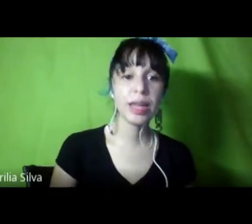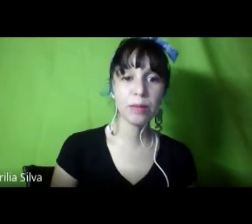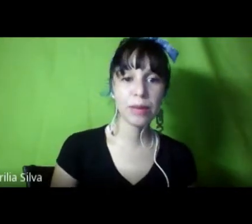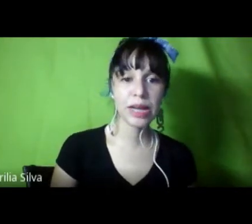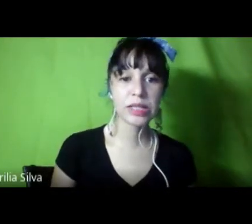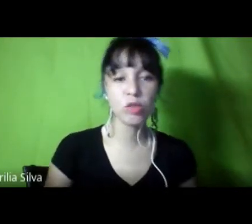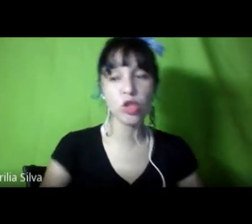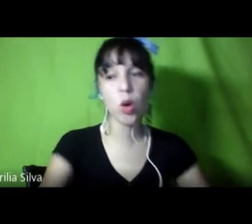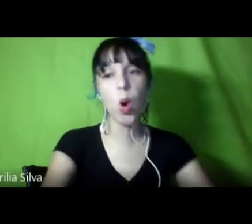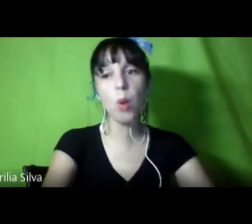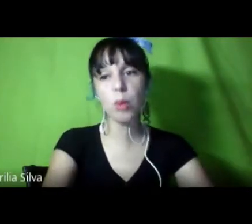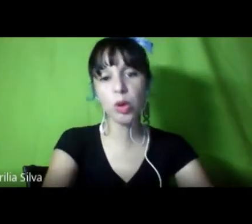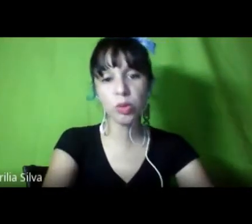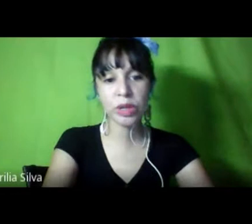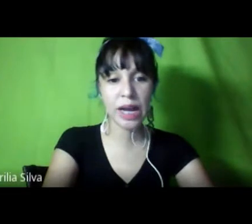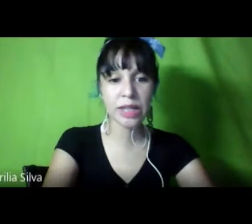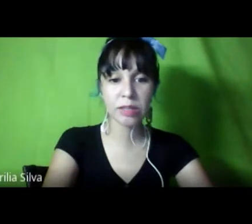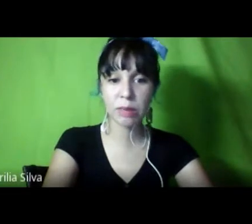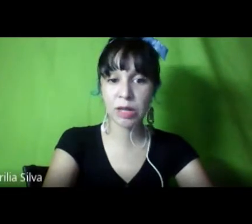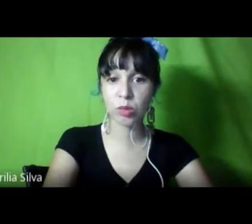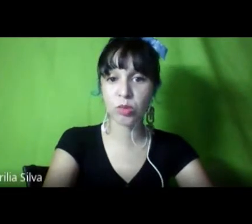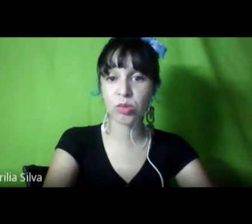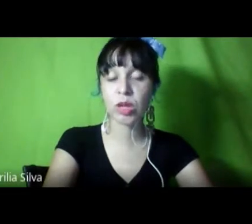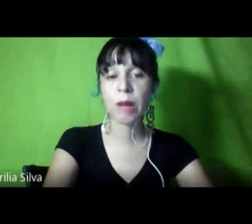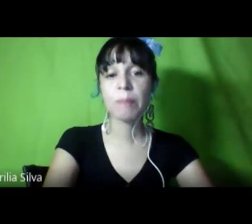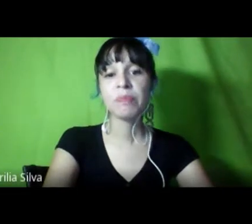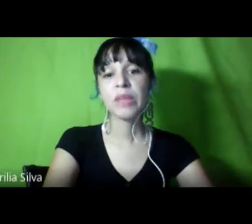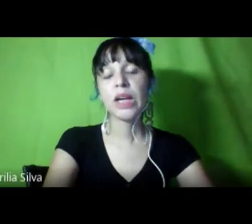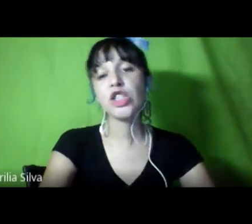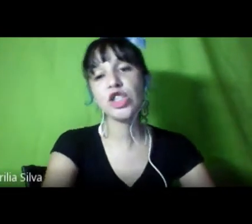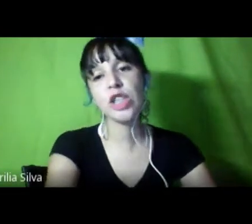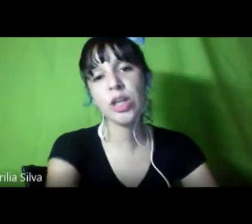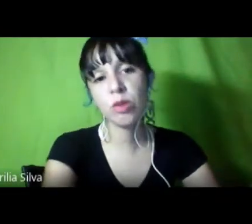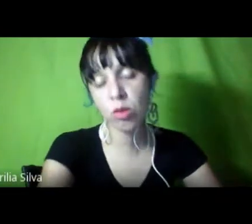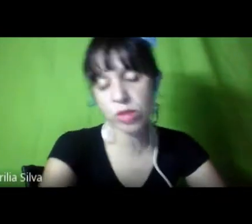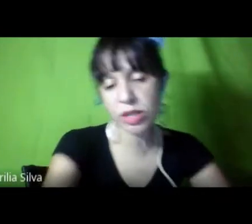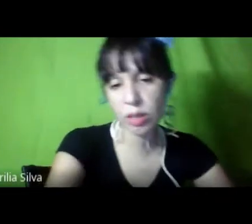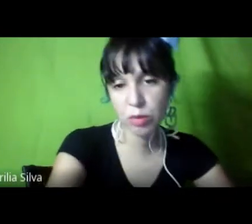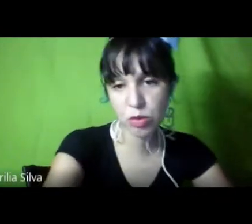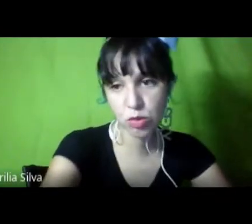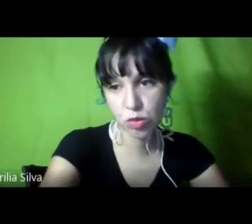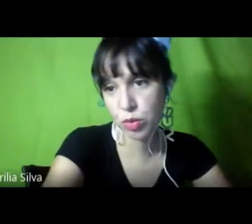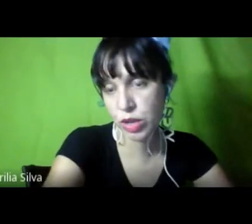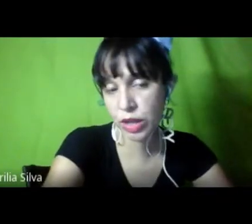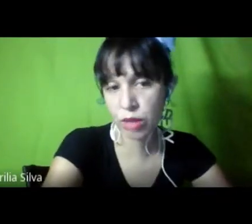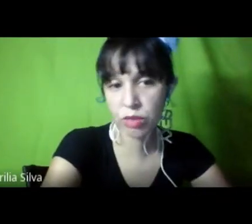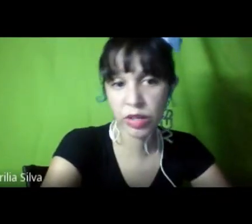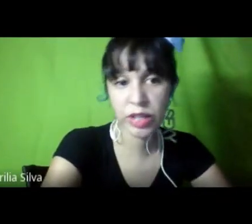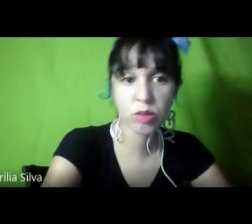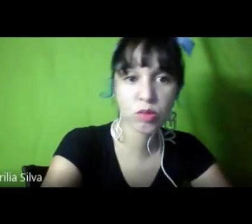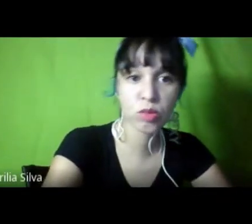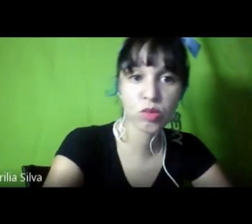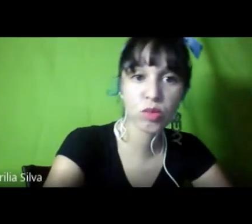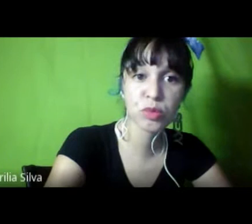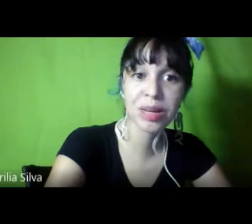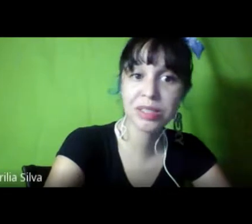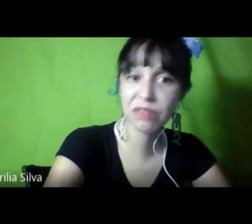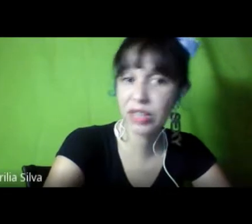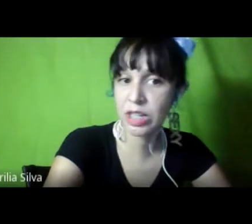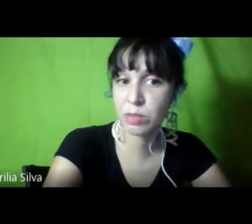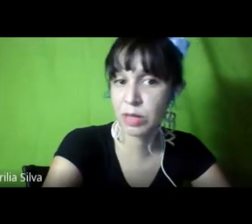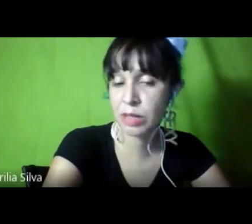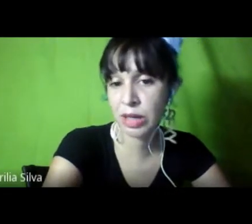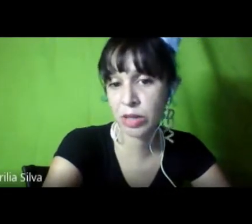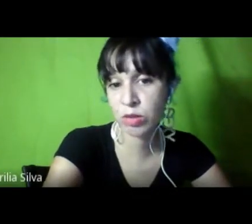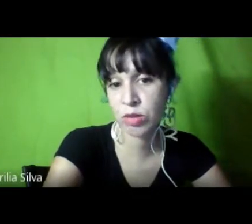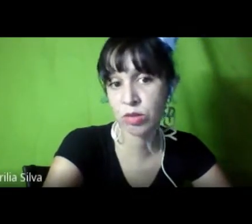a equiparação de oportunidades para todos. Aqui a gente tem alguns exemplos dos grupos, né, que eu falei que são os grupos mais